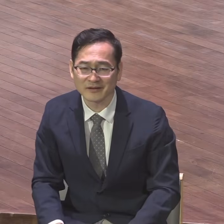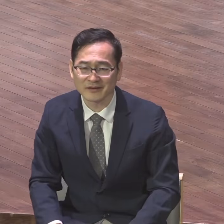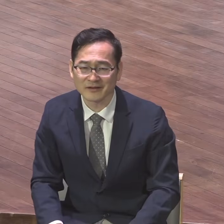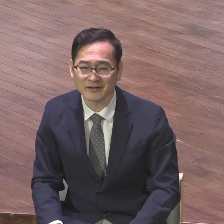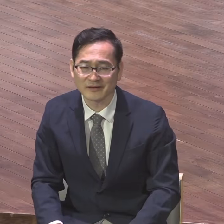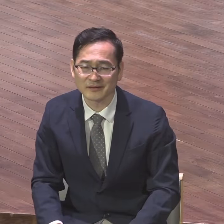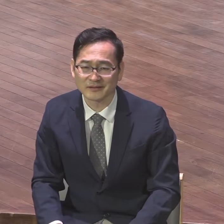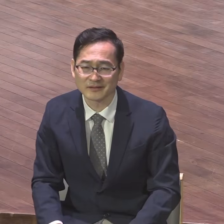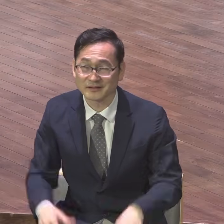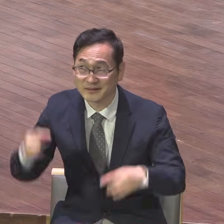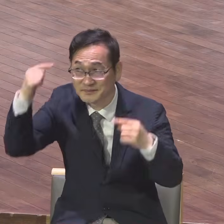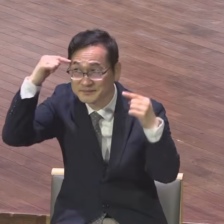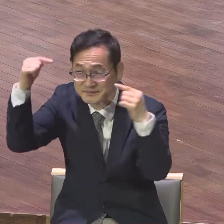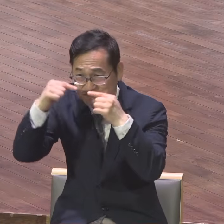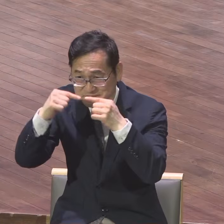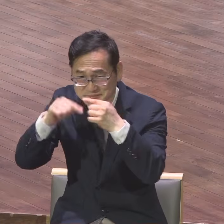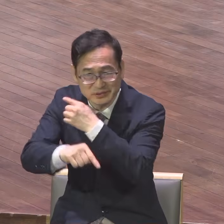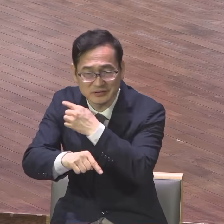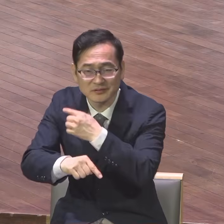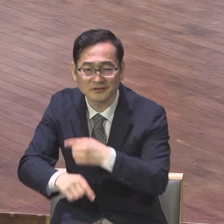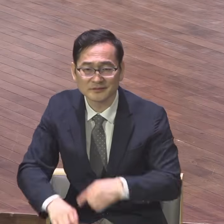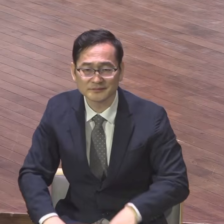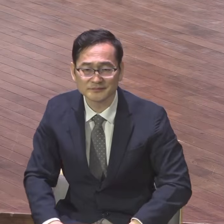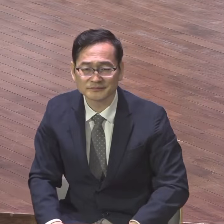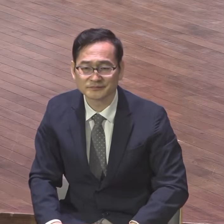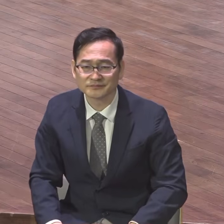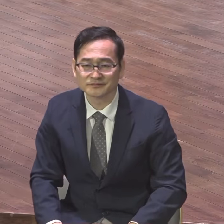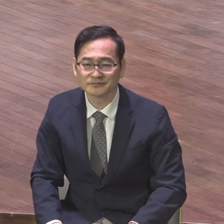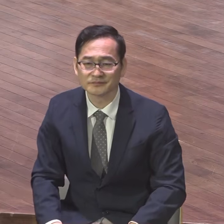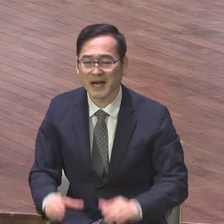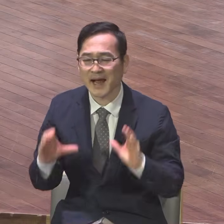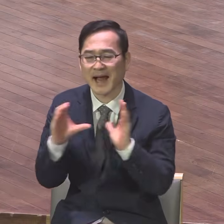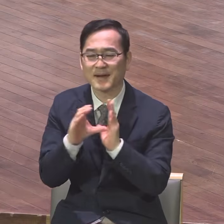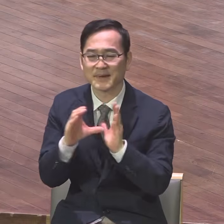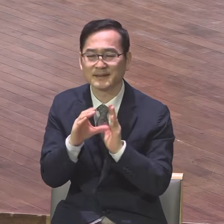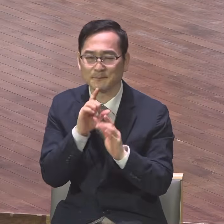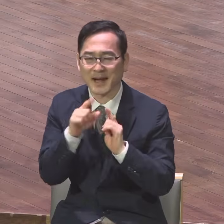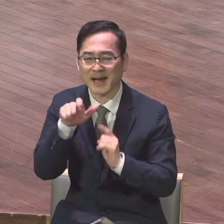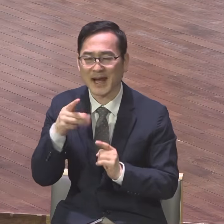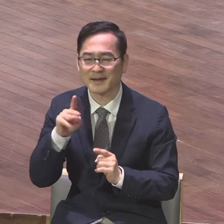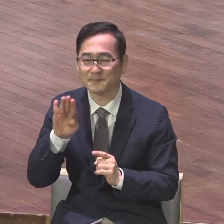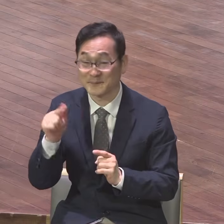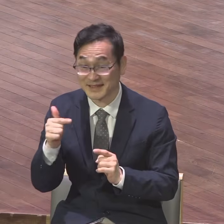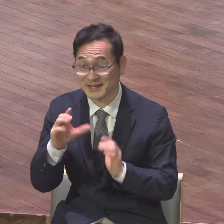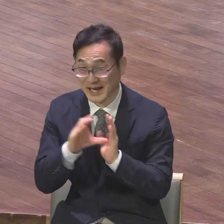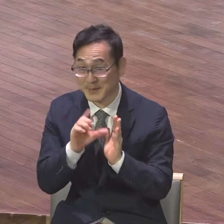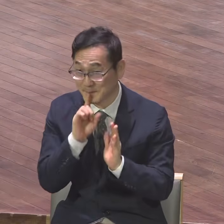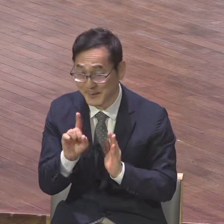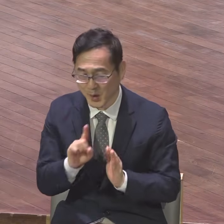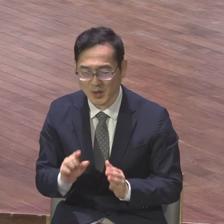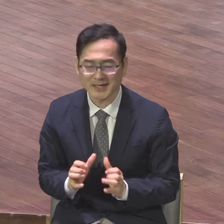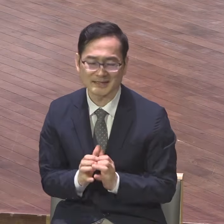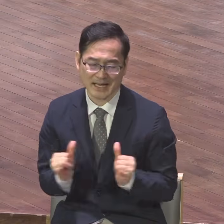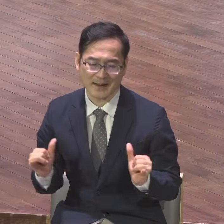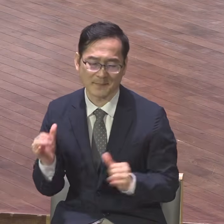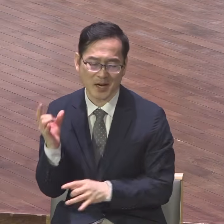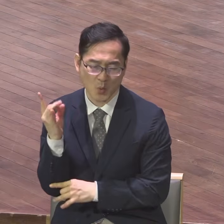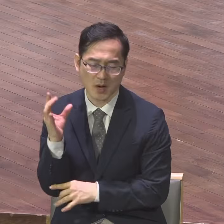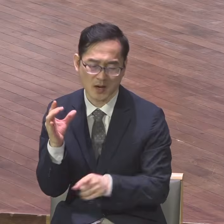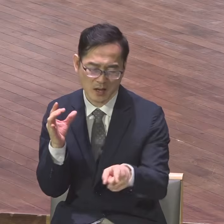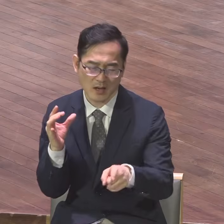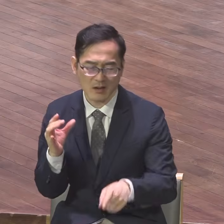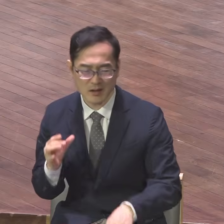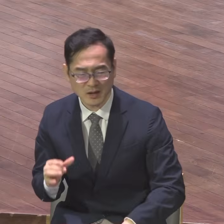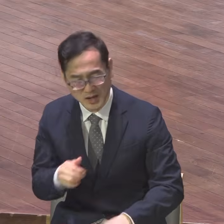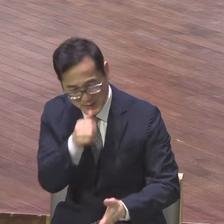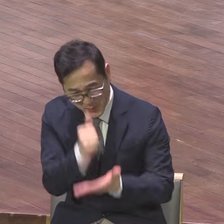형상이 무너져버렸어요. 그래서 종교개혁자 요한 칼빈의 표현대로 말하자면 인간은 그래서 전적 타락이에요.